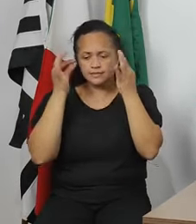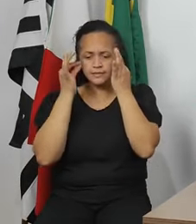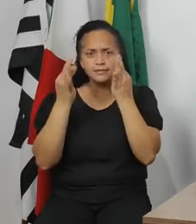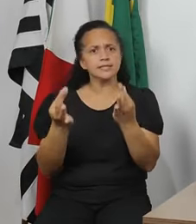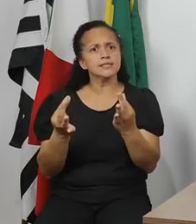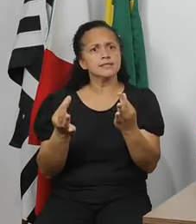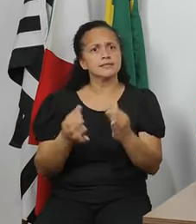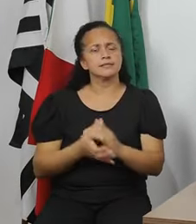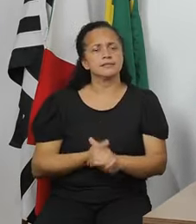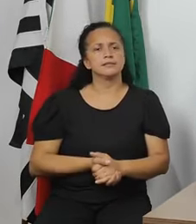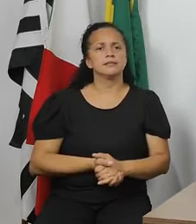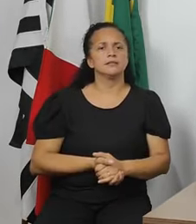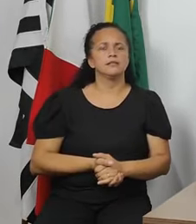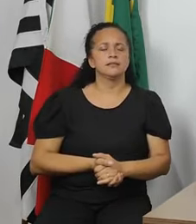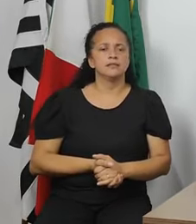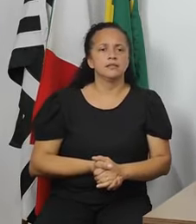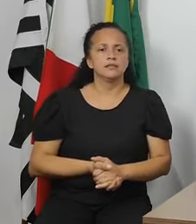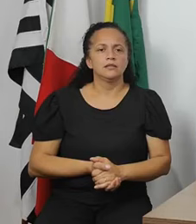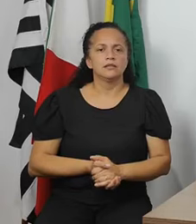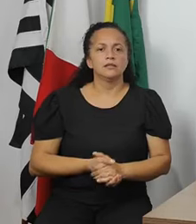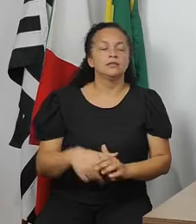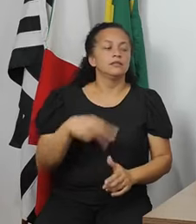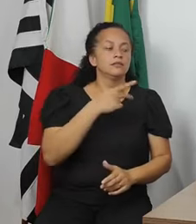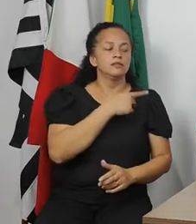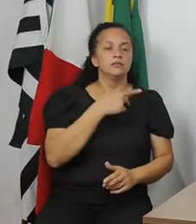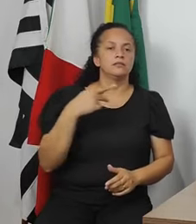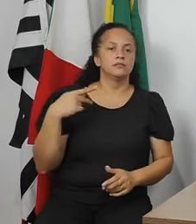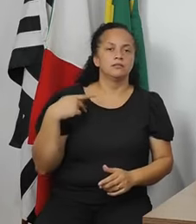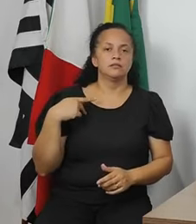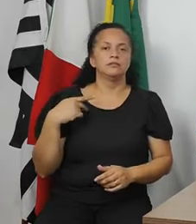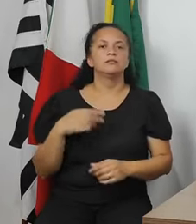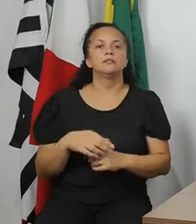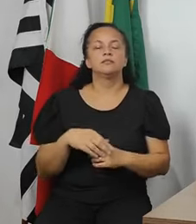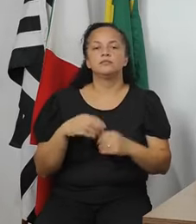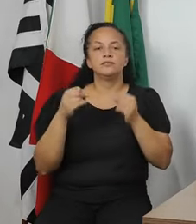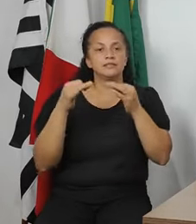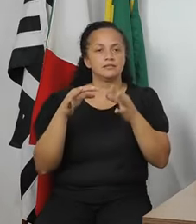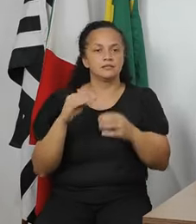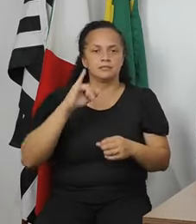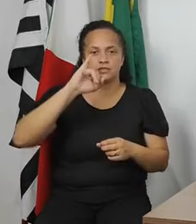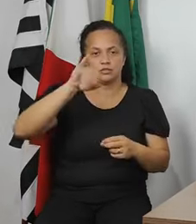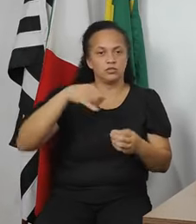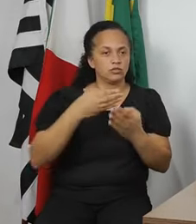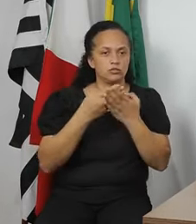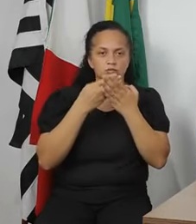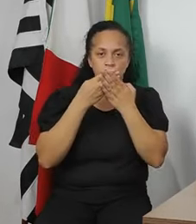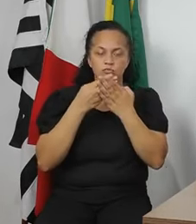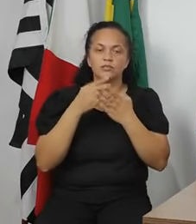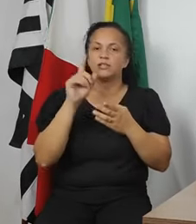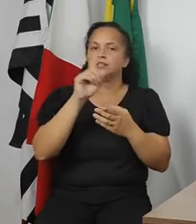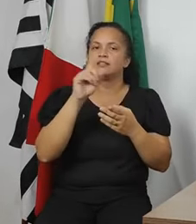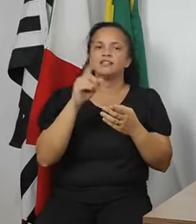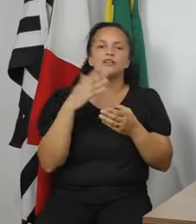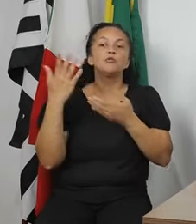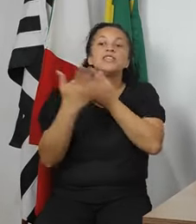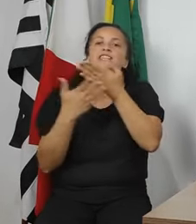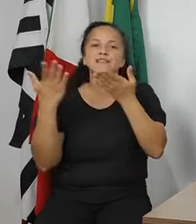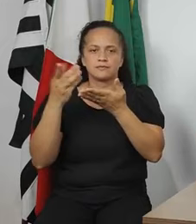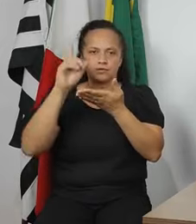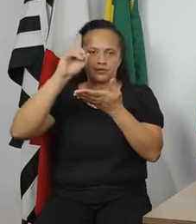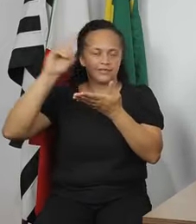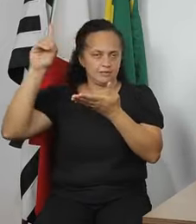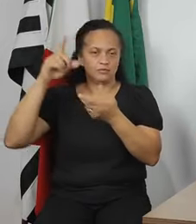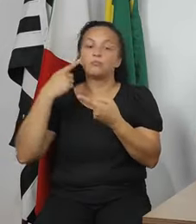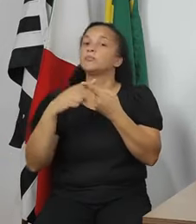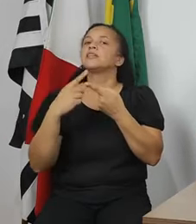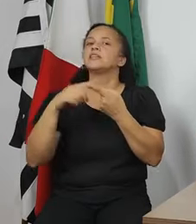O pastor Kennedy Reagan fala no seu livro sobre o jejum que jejuar não muda Deus, porque Deus é o mesmo, antes, durante